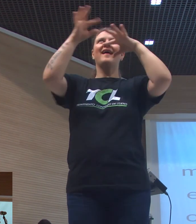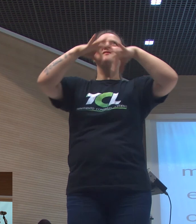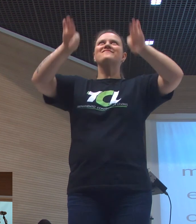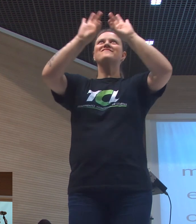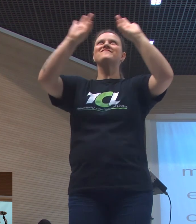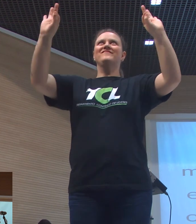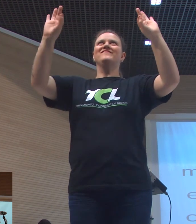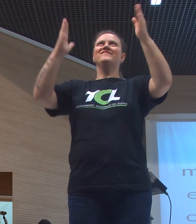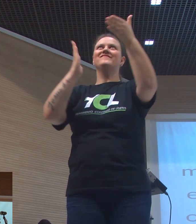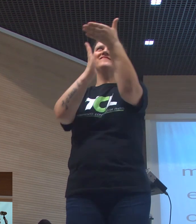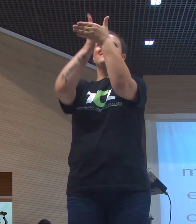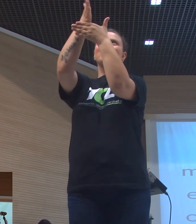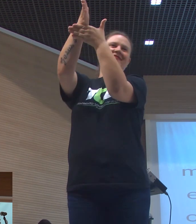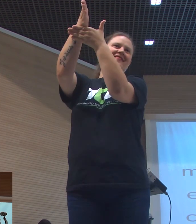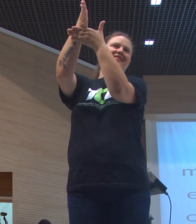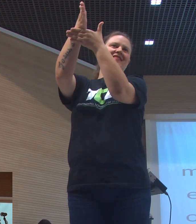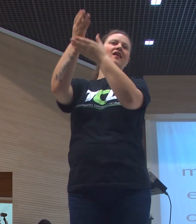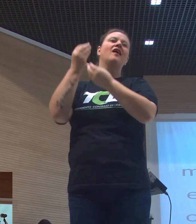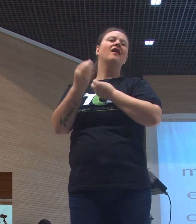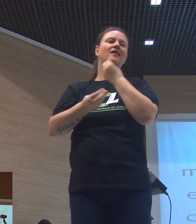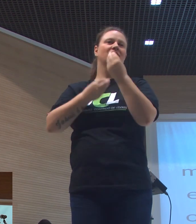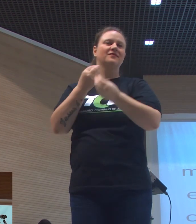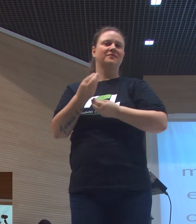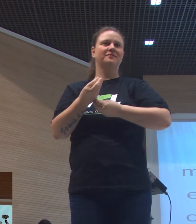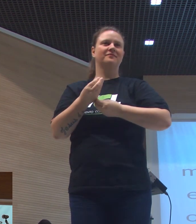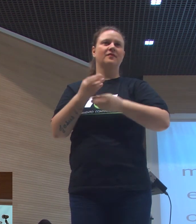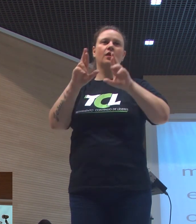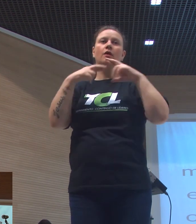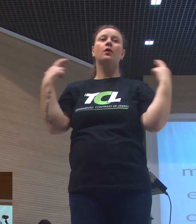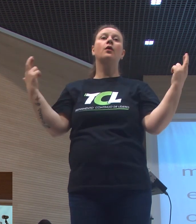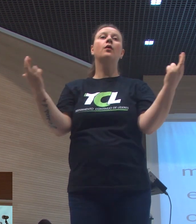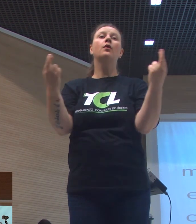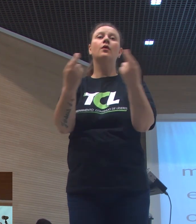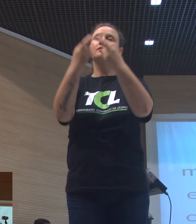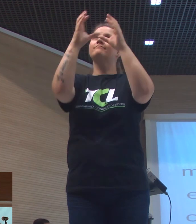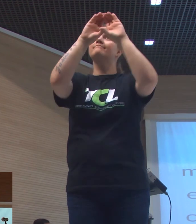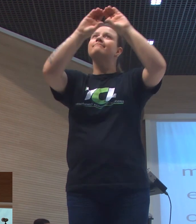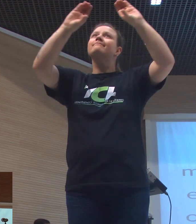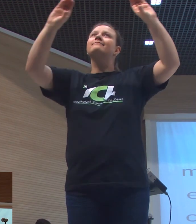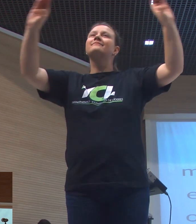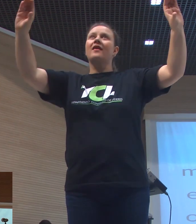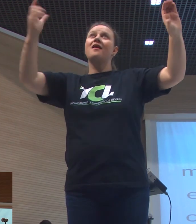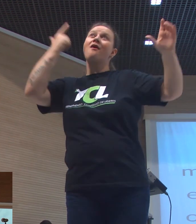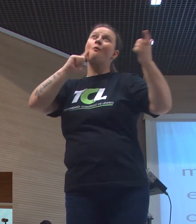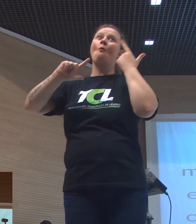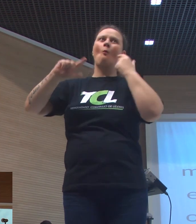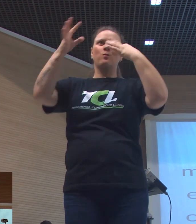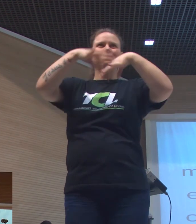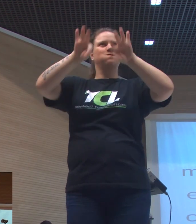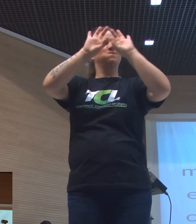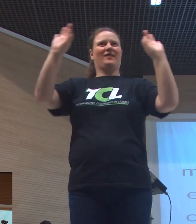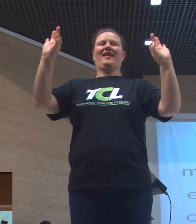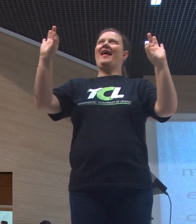bem-aventurança fala lá sobre o reino dos céus como recompensa.